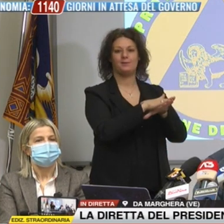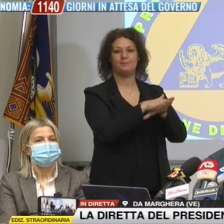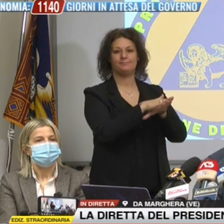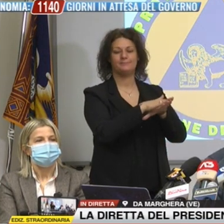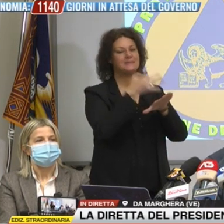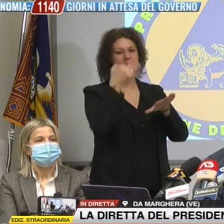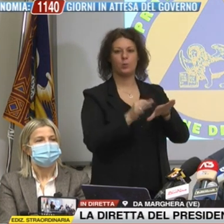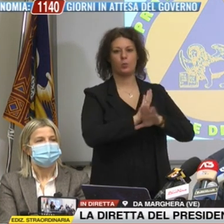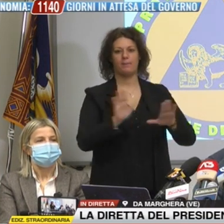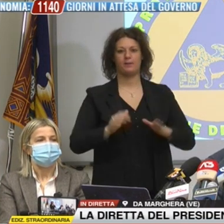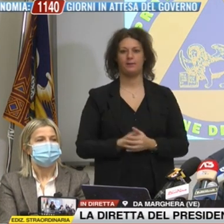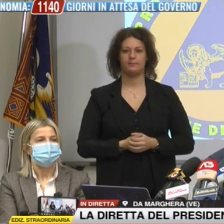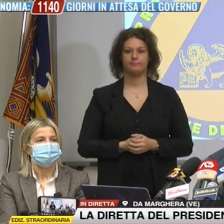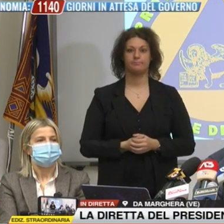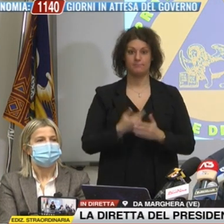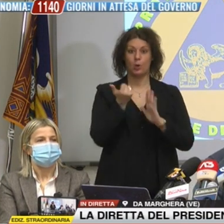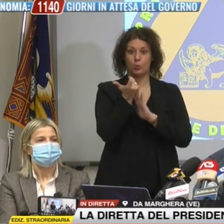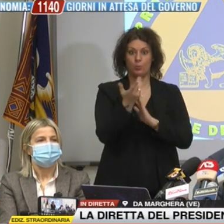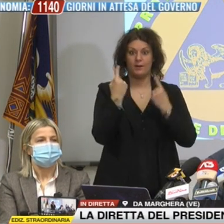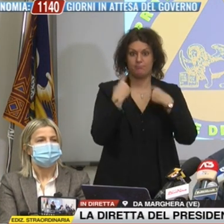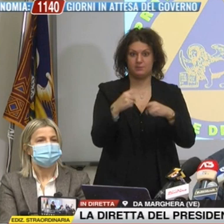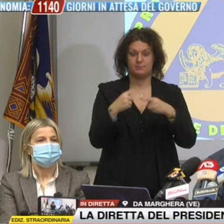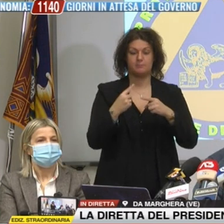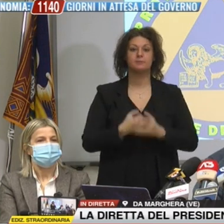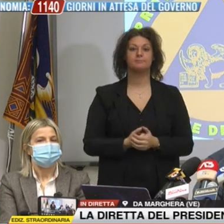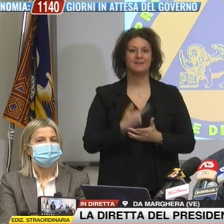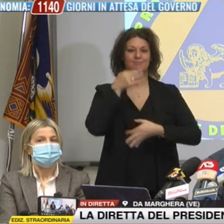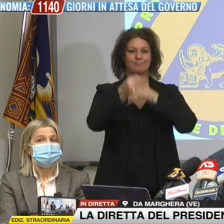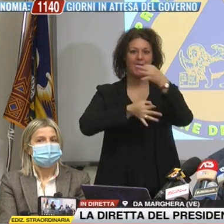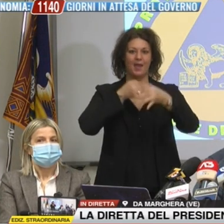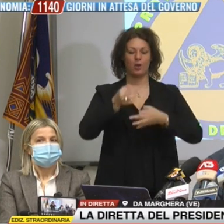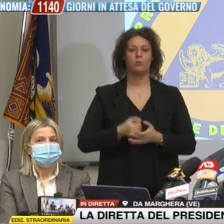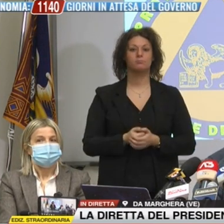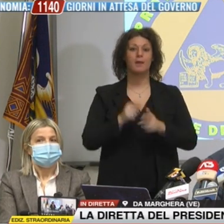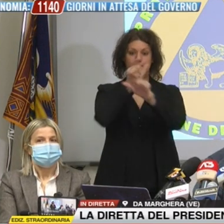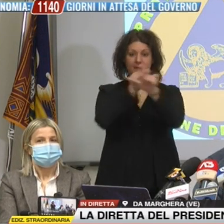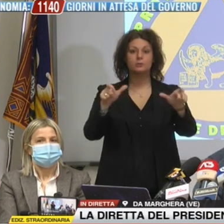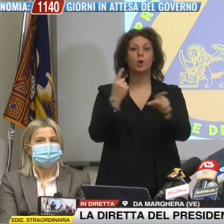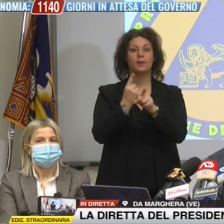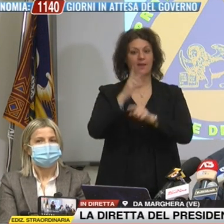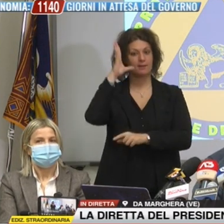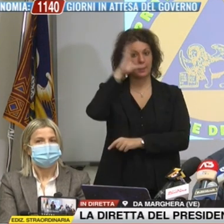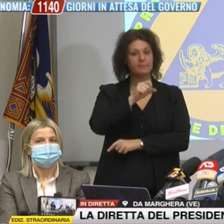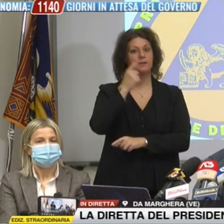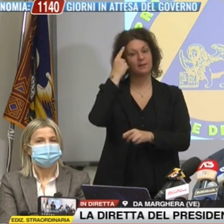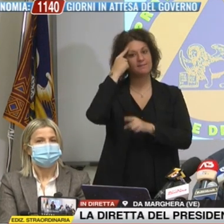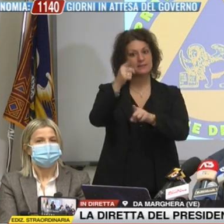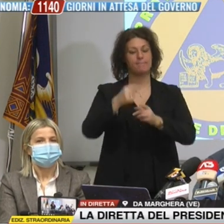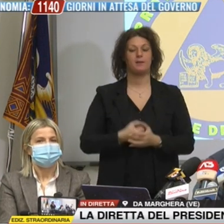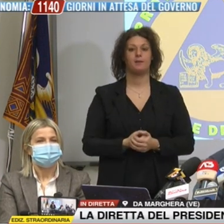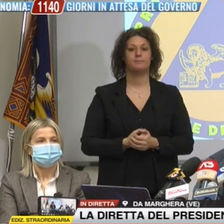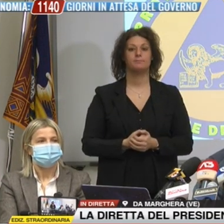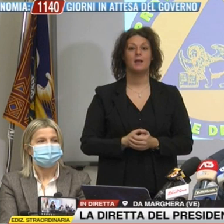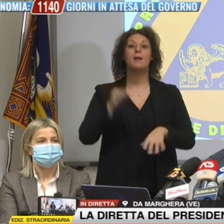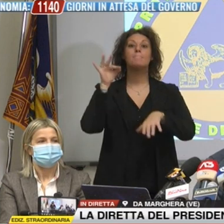leggere questi dati in questo modo, perché questi ci danno il quadro che la gente deve conoscere. Questa è una malattia che in